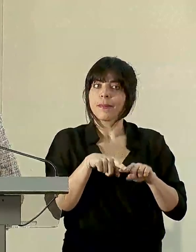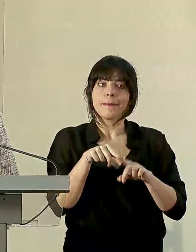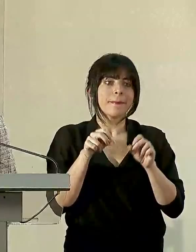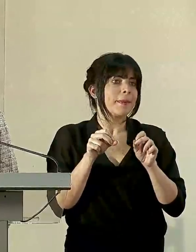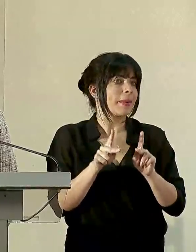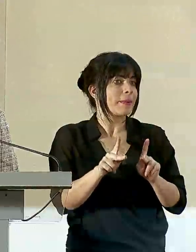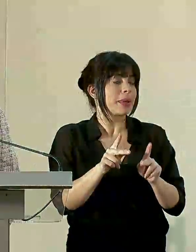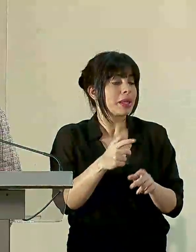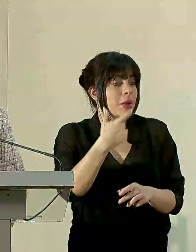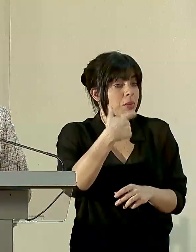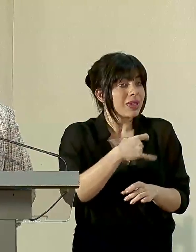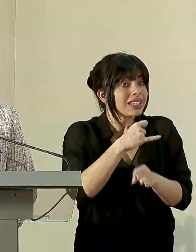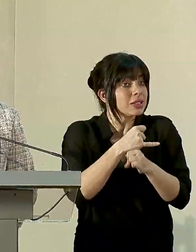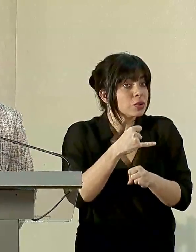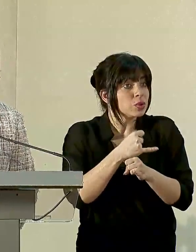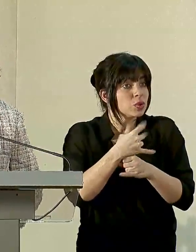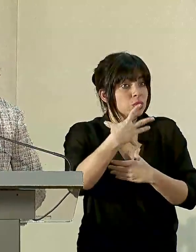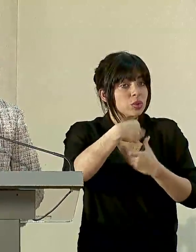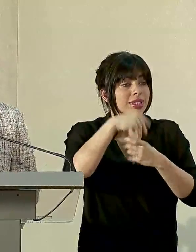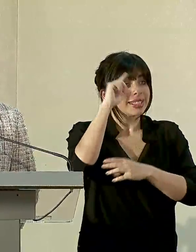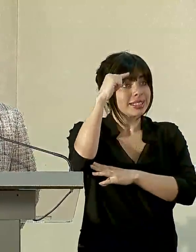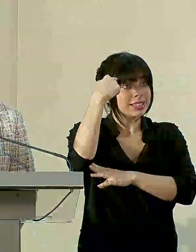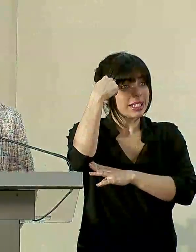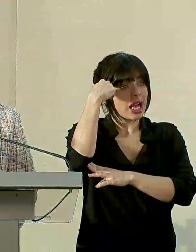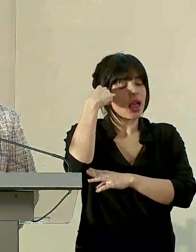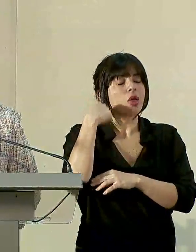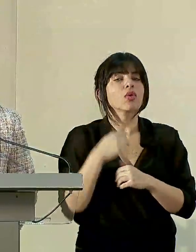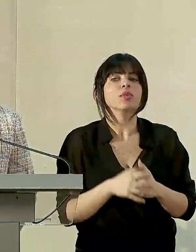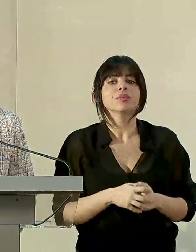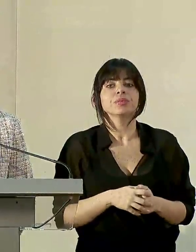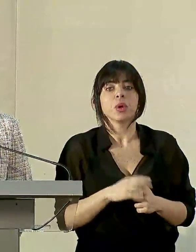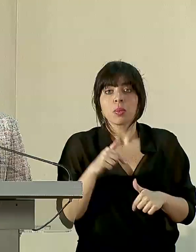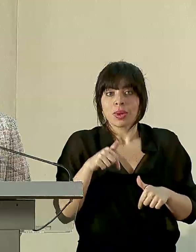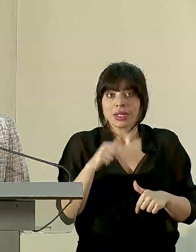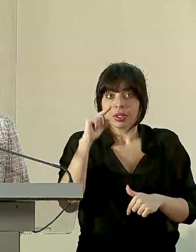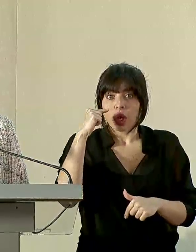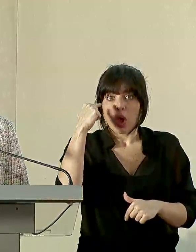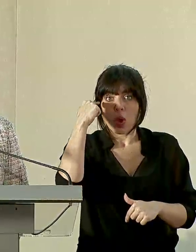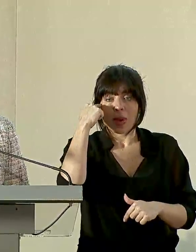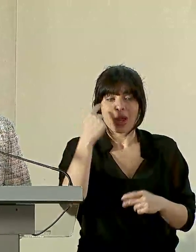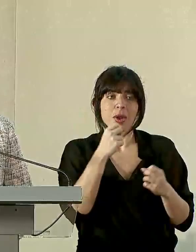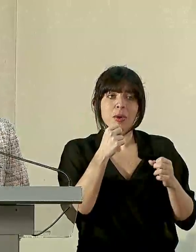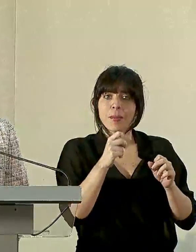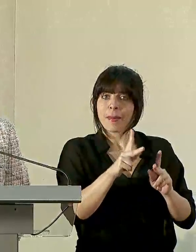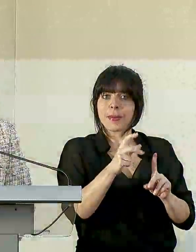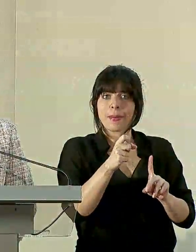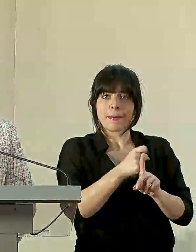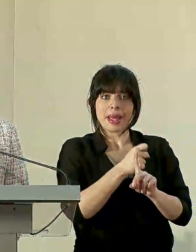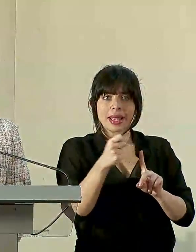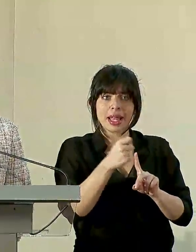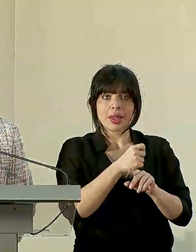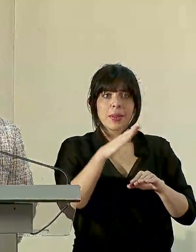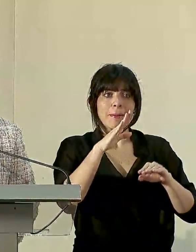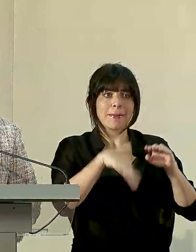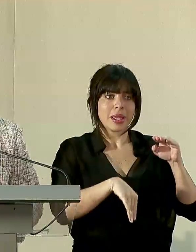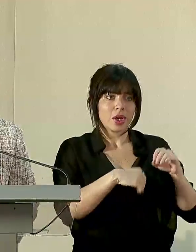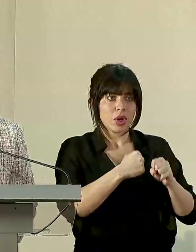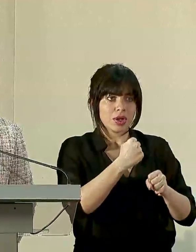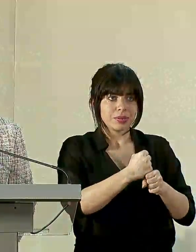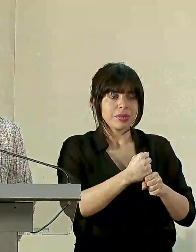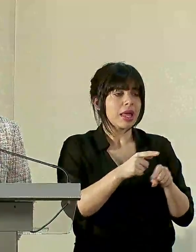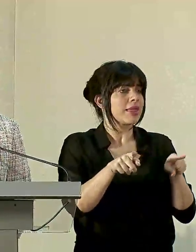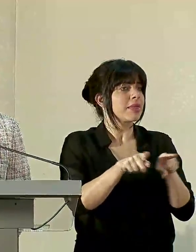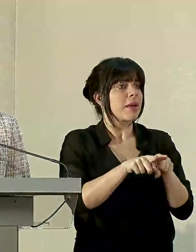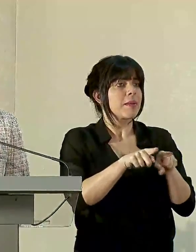permitir como instituciones del Estado, como este gobierno, el maltrato de los menores